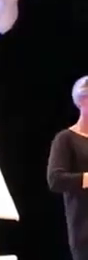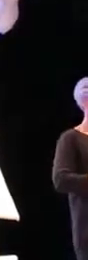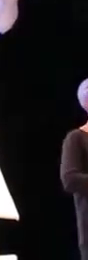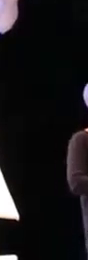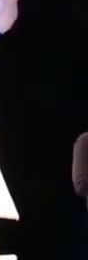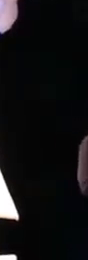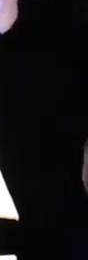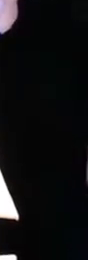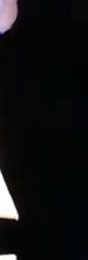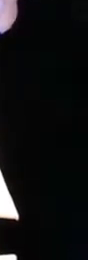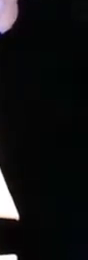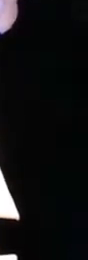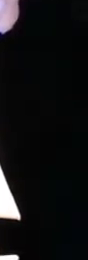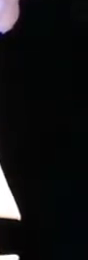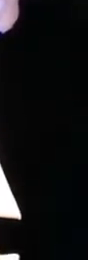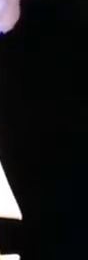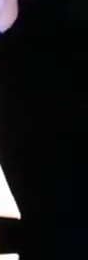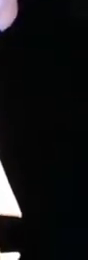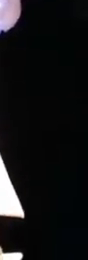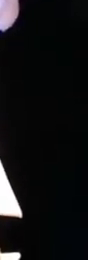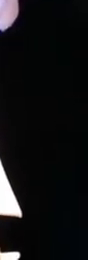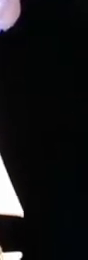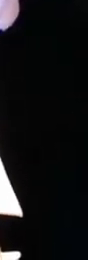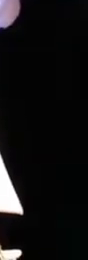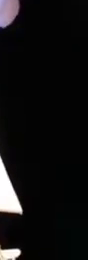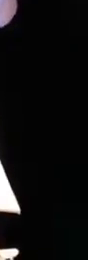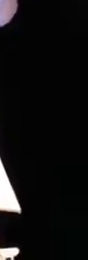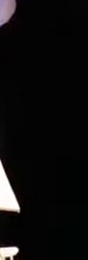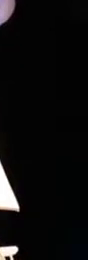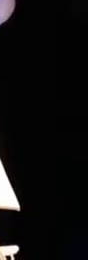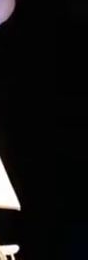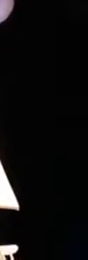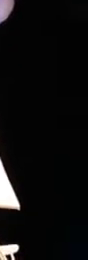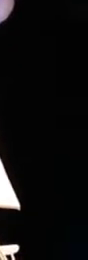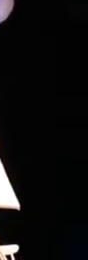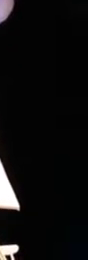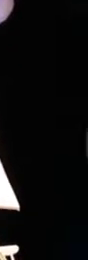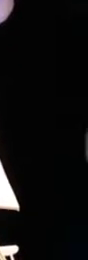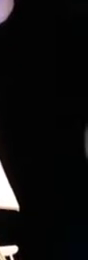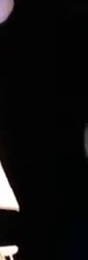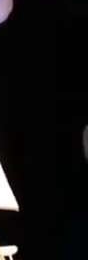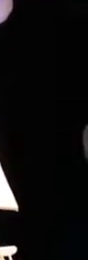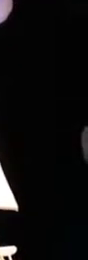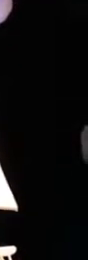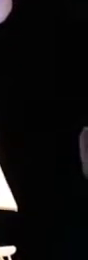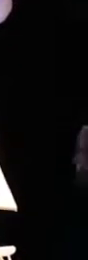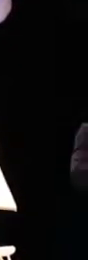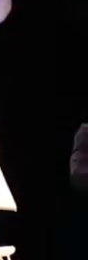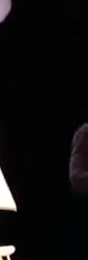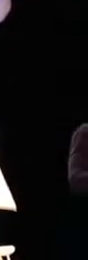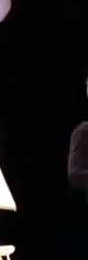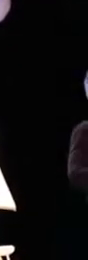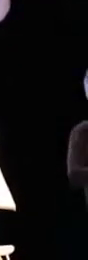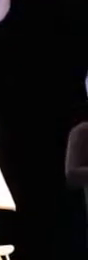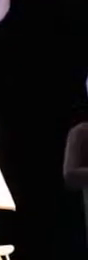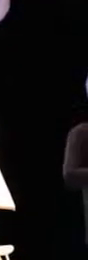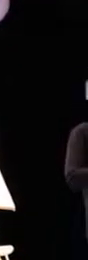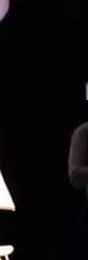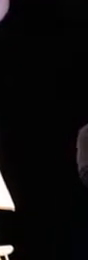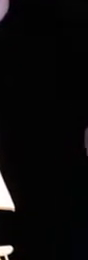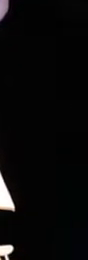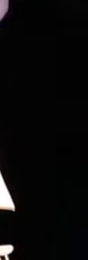världens ledare har hållit på med i 21 år. Så vad är det som pågår? Jo, det finns något som